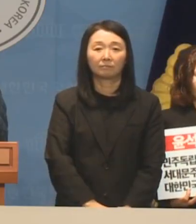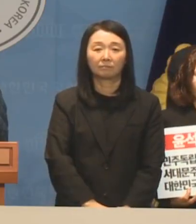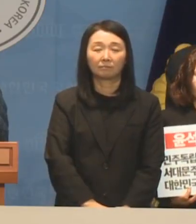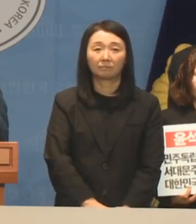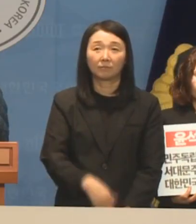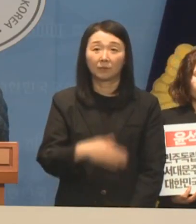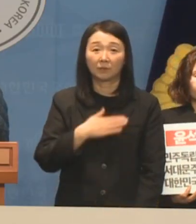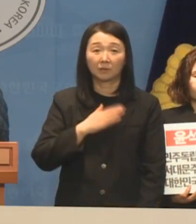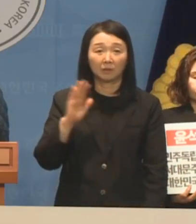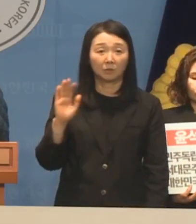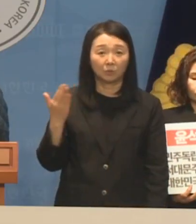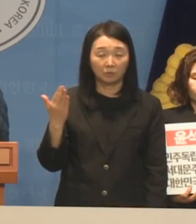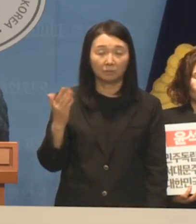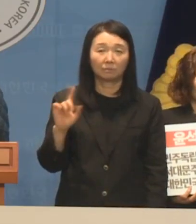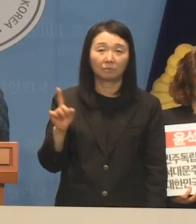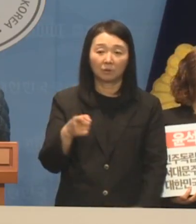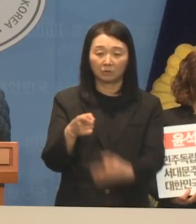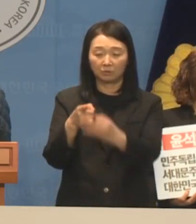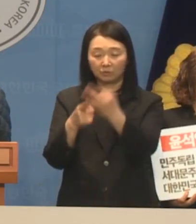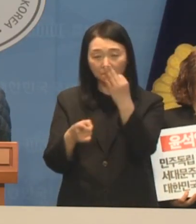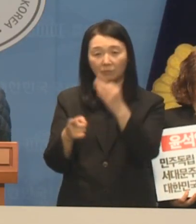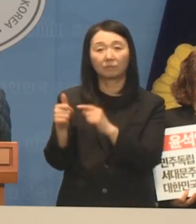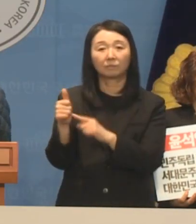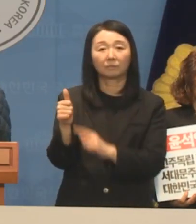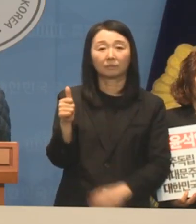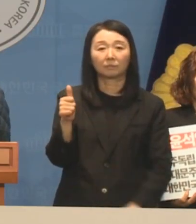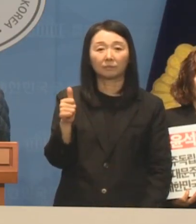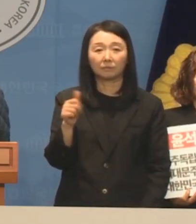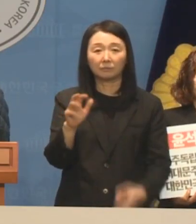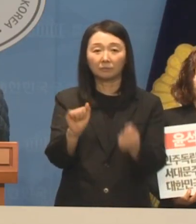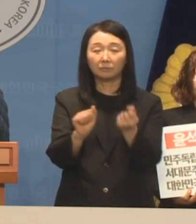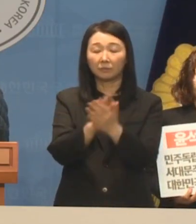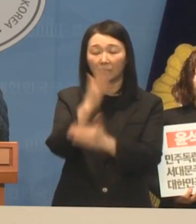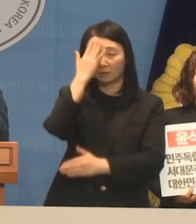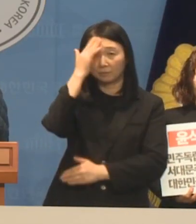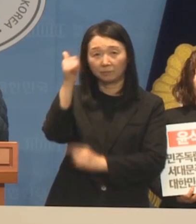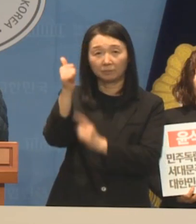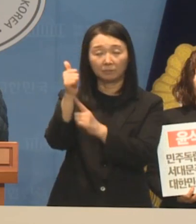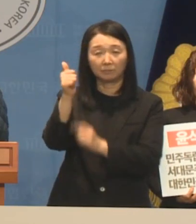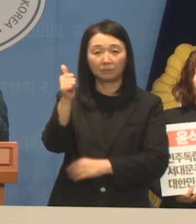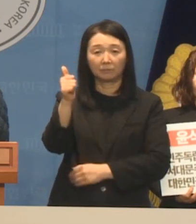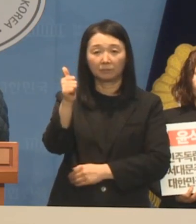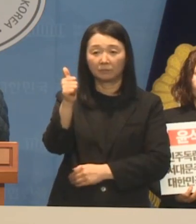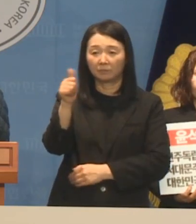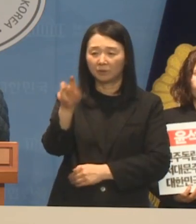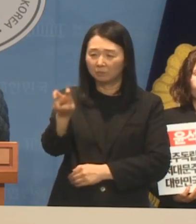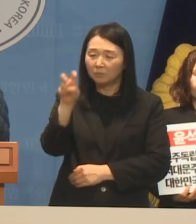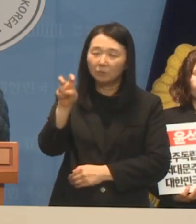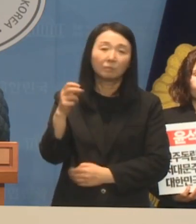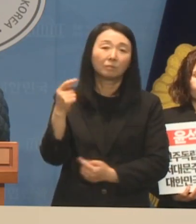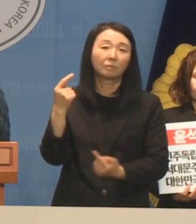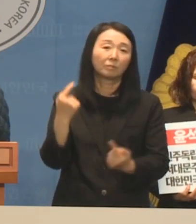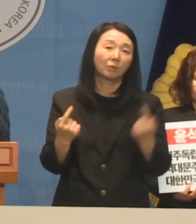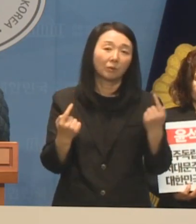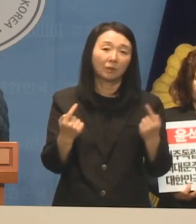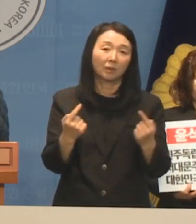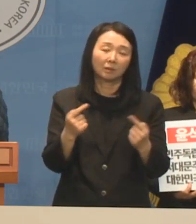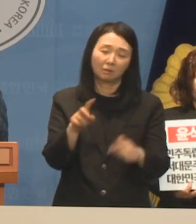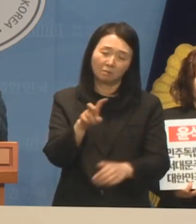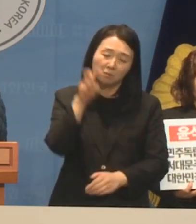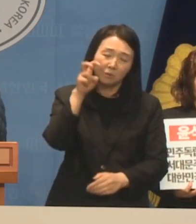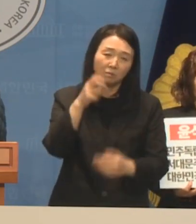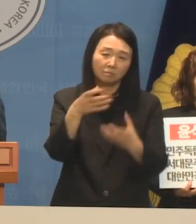저는 요즘 그 윤석열 내란 수괴 그 미움보다 더